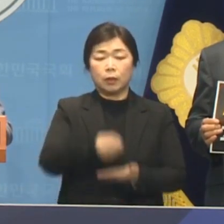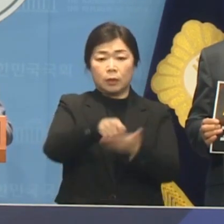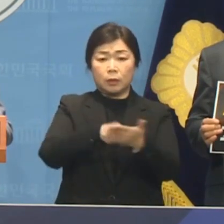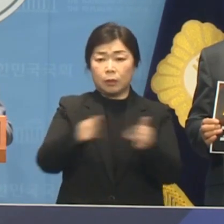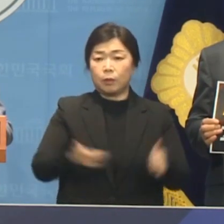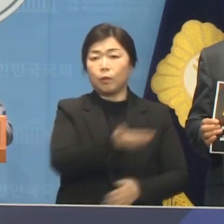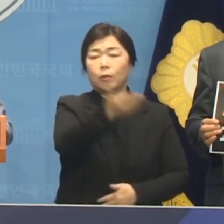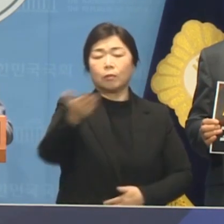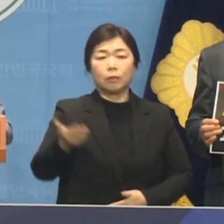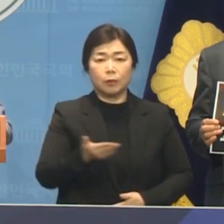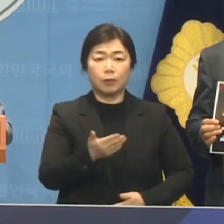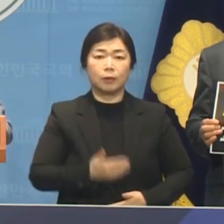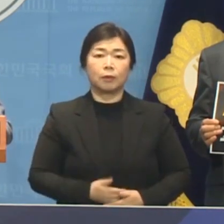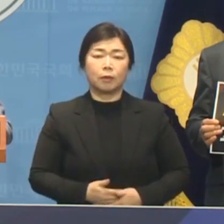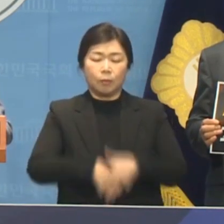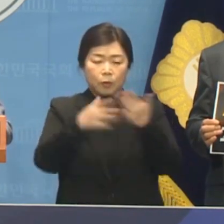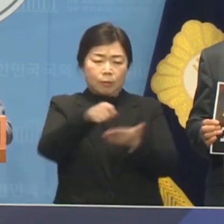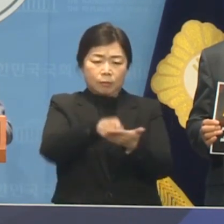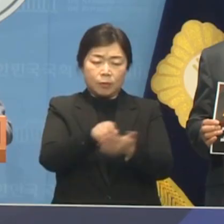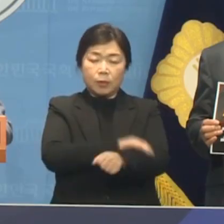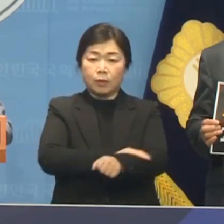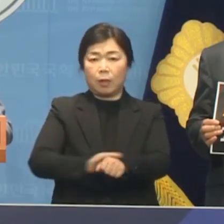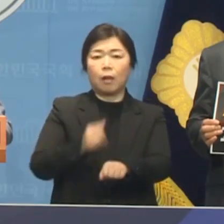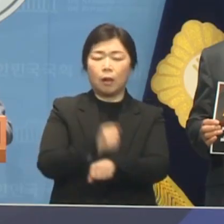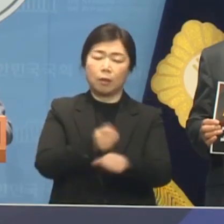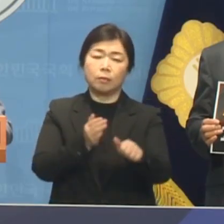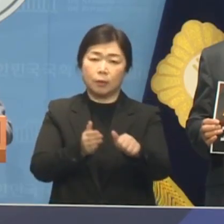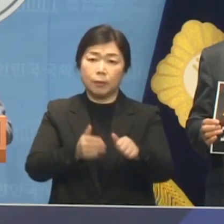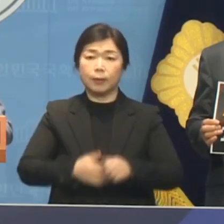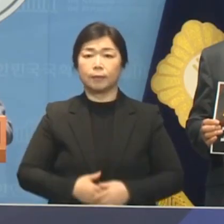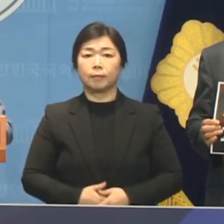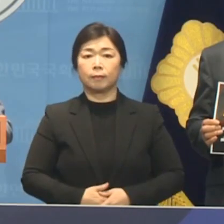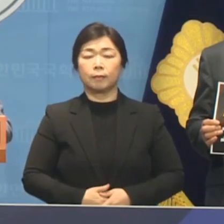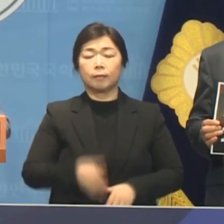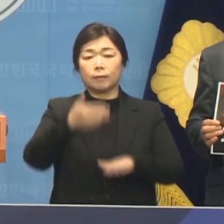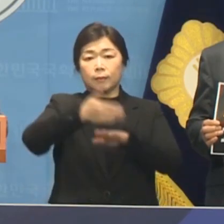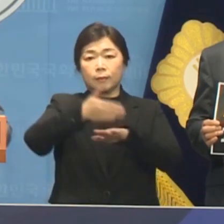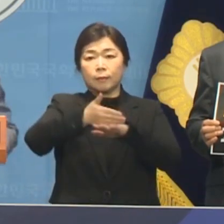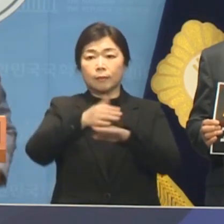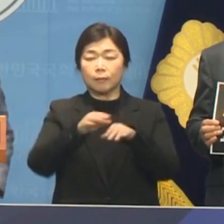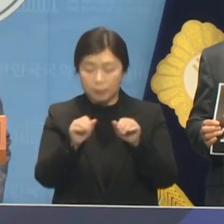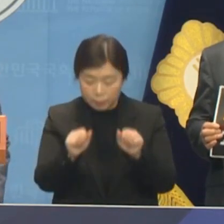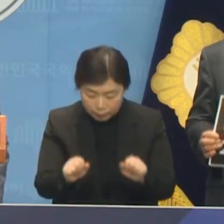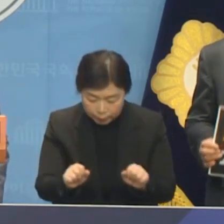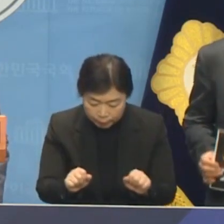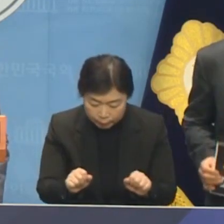기자 여러분들께서 보도를 잘 해주시기를 부탁드립니다. 감사합니다.